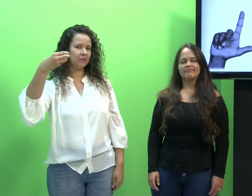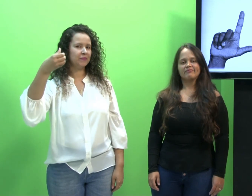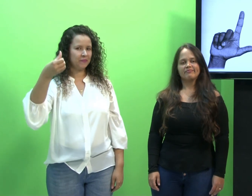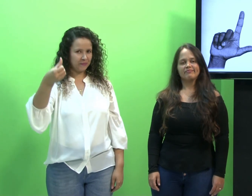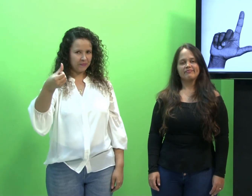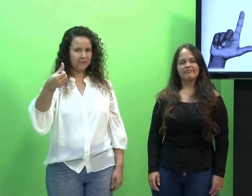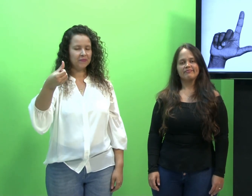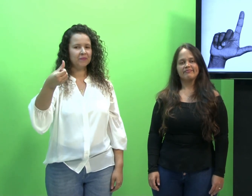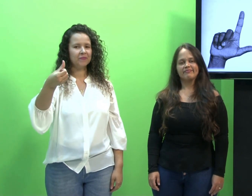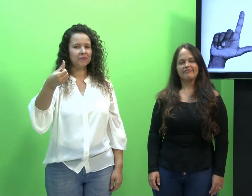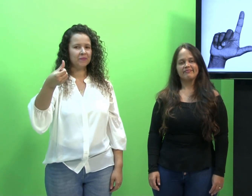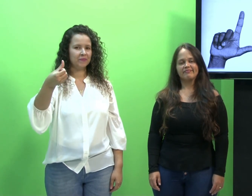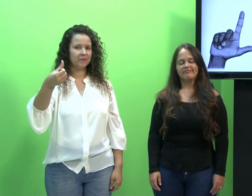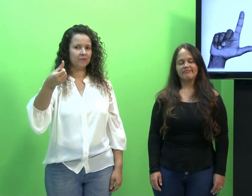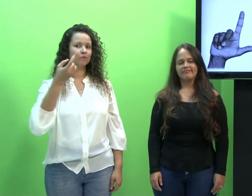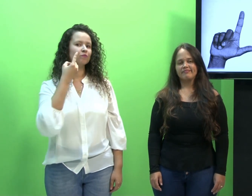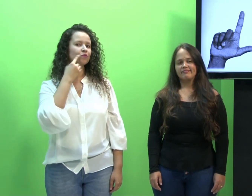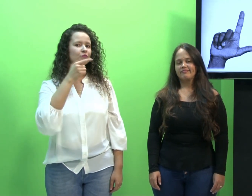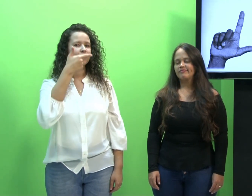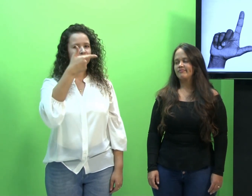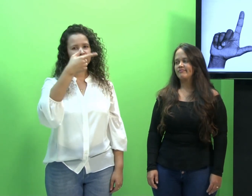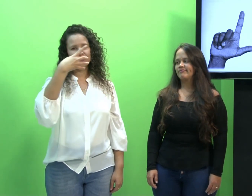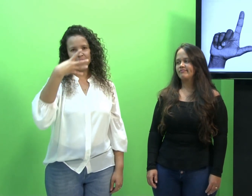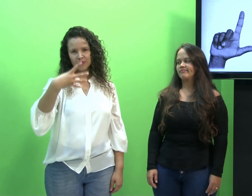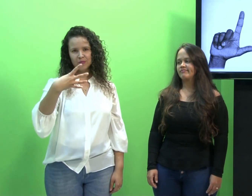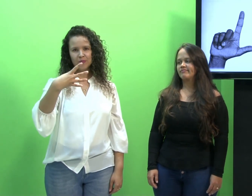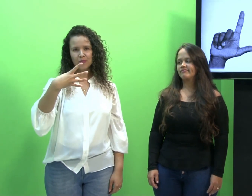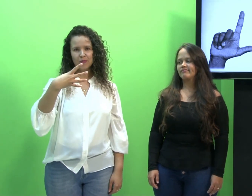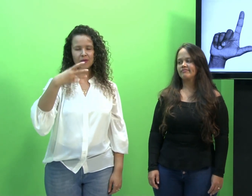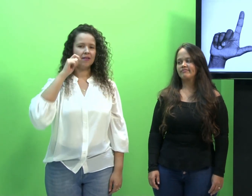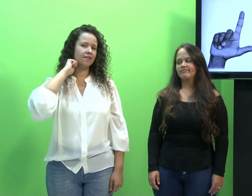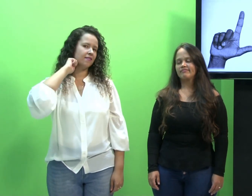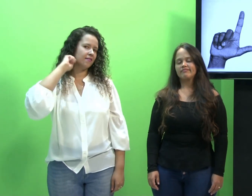10.436, de 24 de abril de 2002,